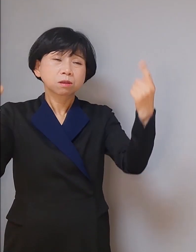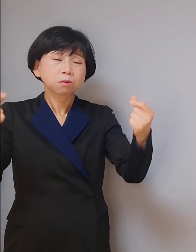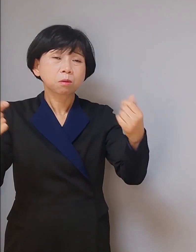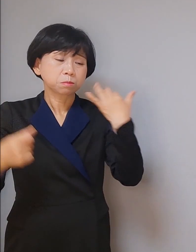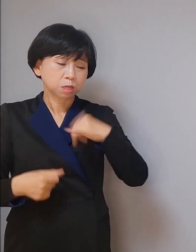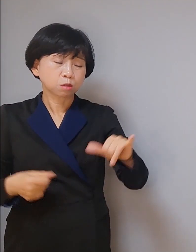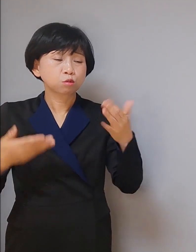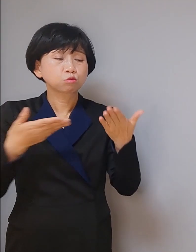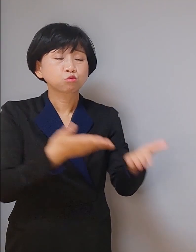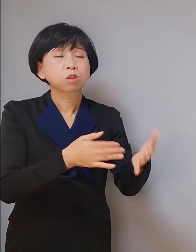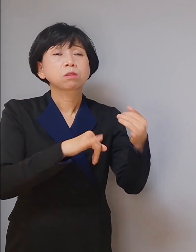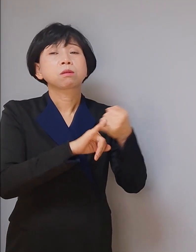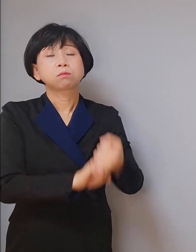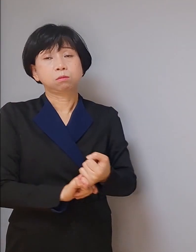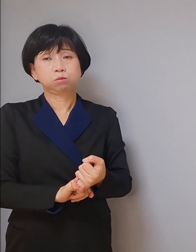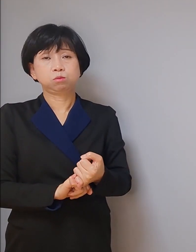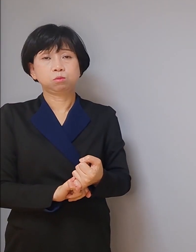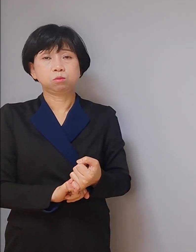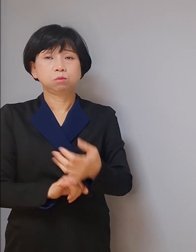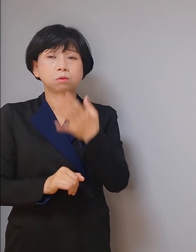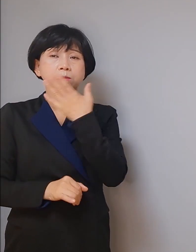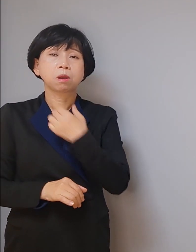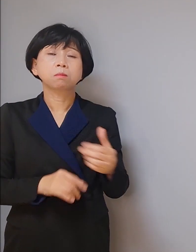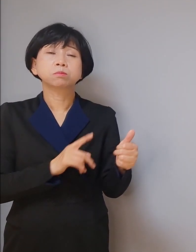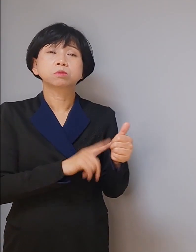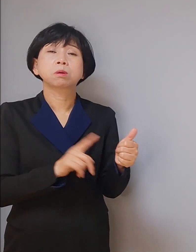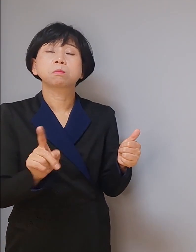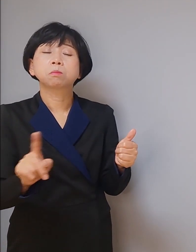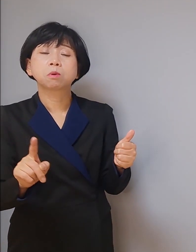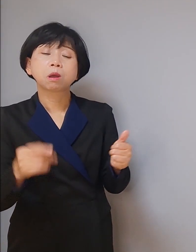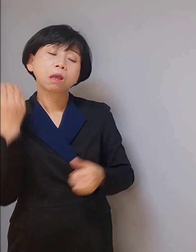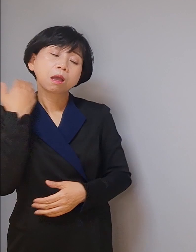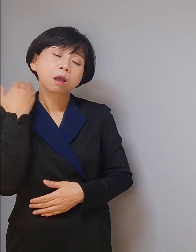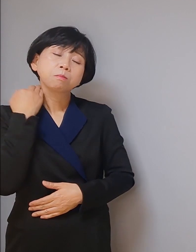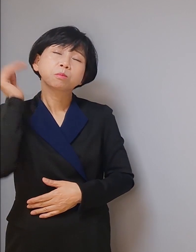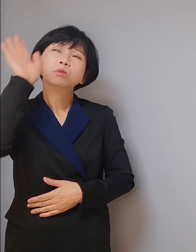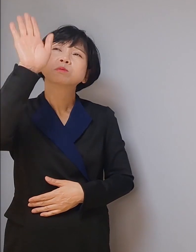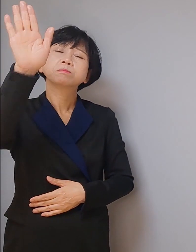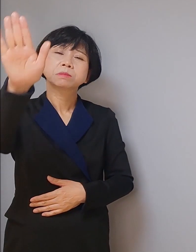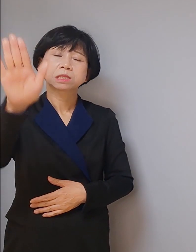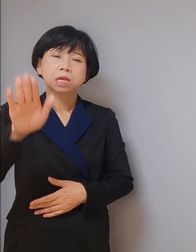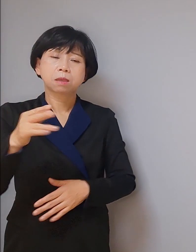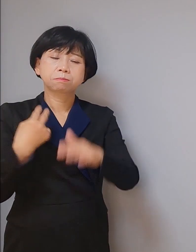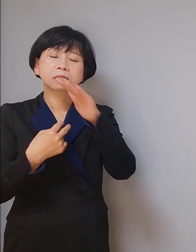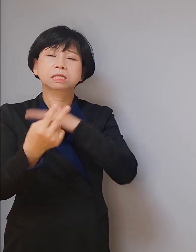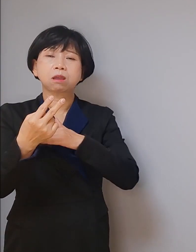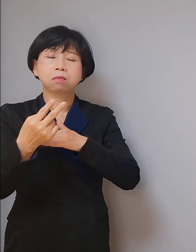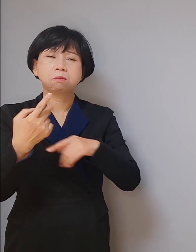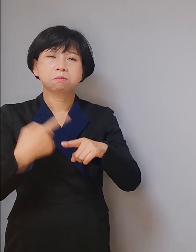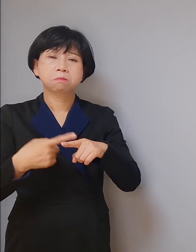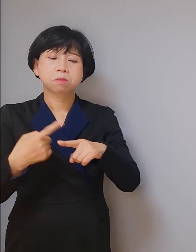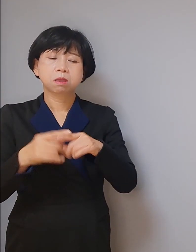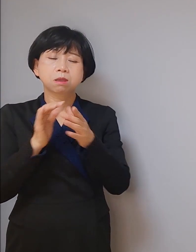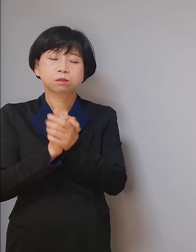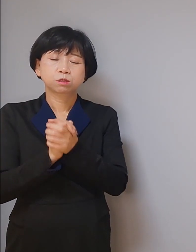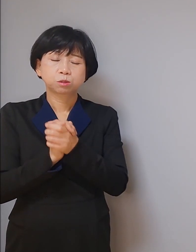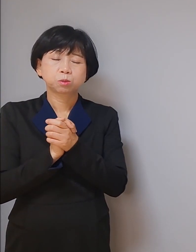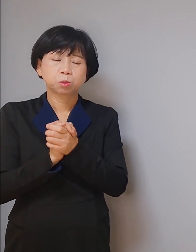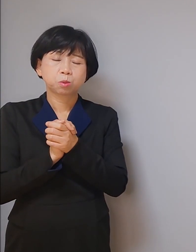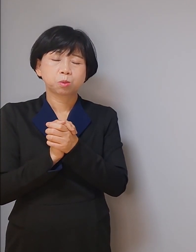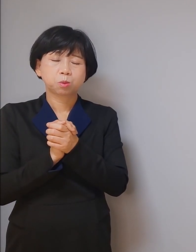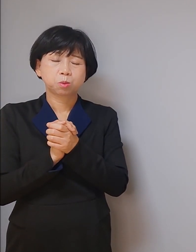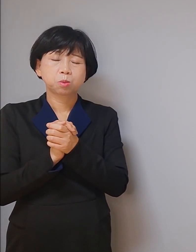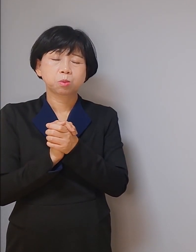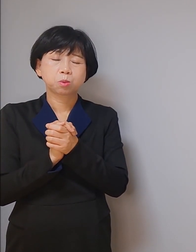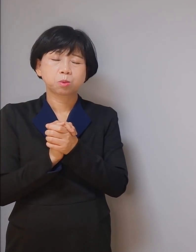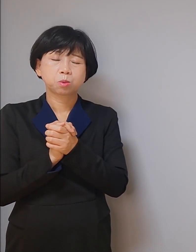할까요? 여러분, 비전은 보이지 않는 미래입니다. 오직 기도로 그 길을 가야